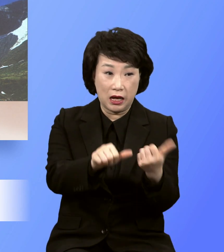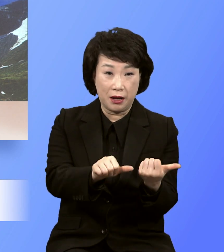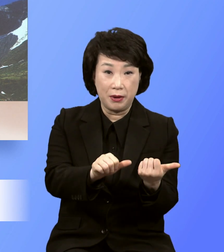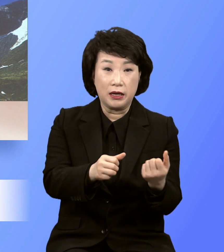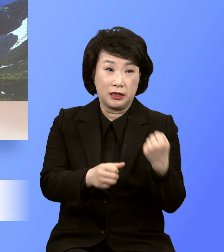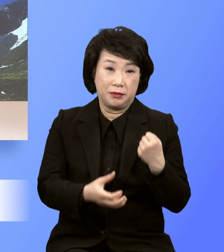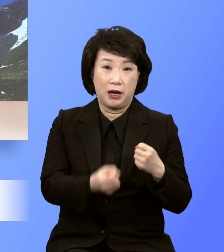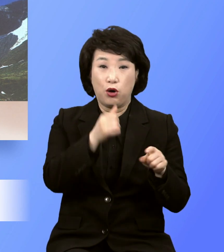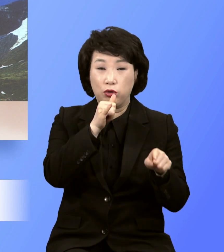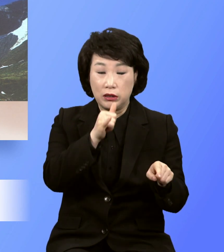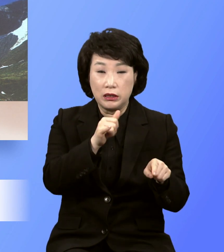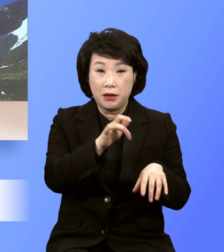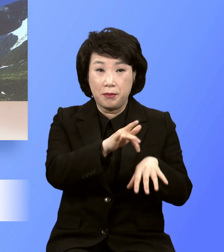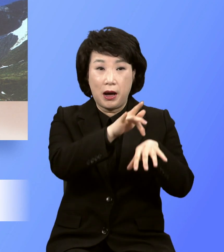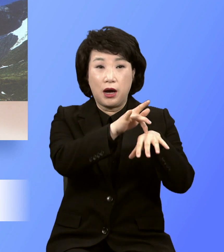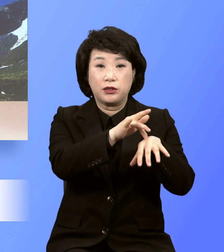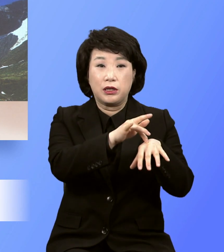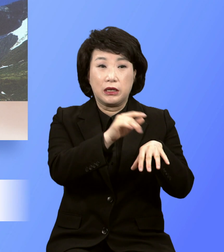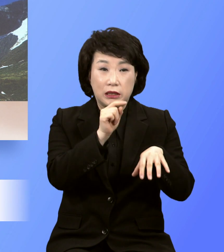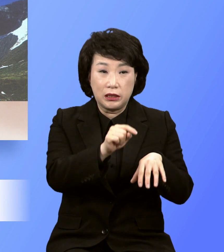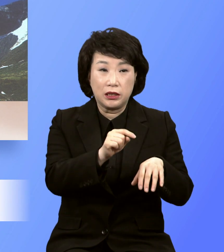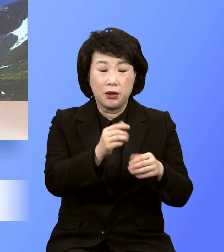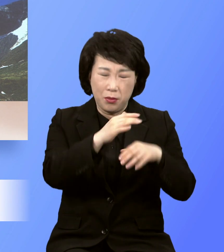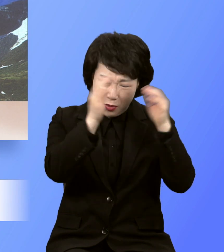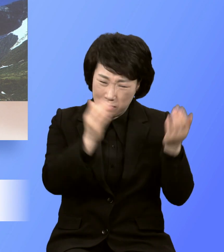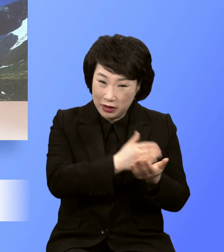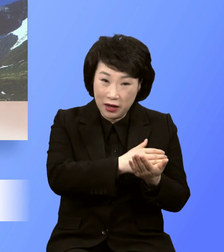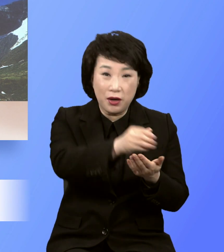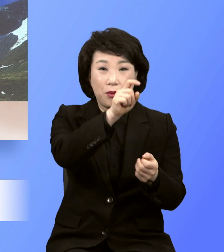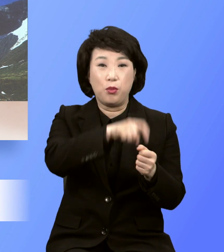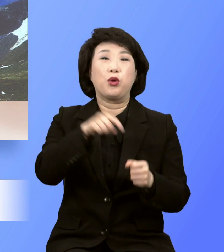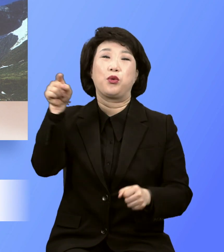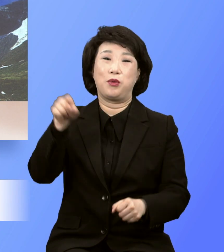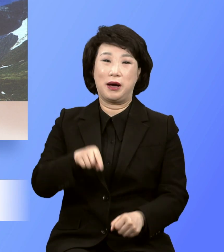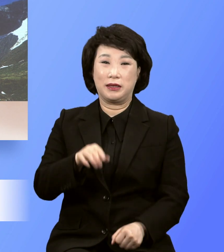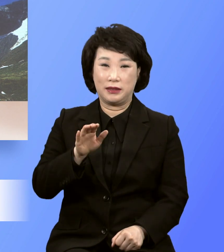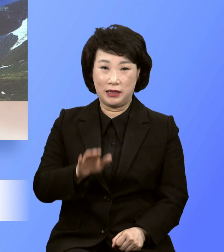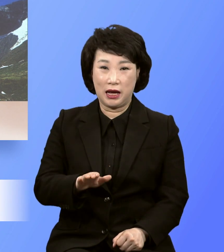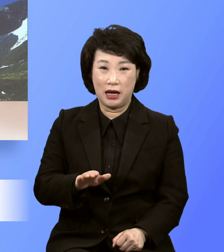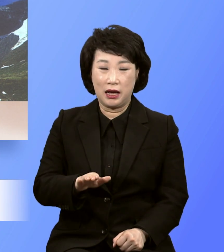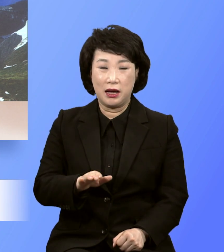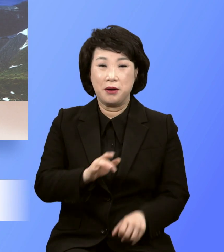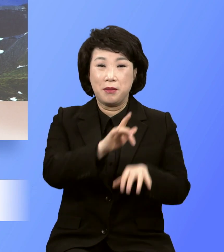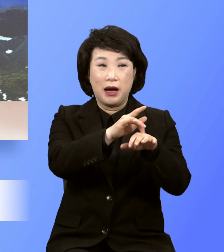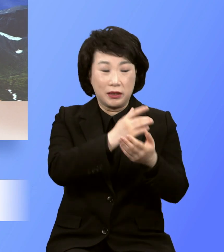사망의 세력을 잡은 자 마귀를 없이 하시며